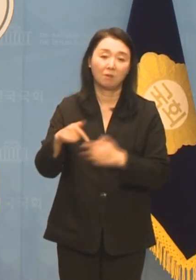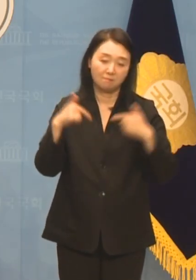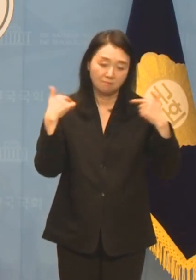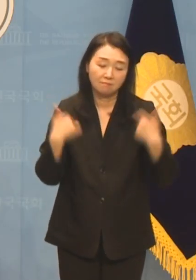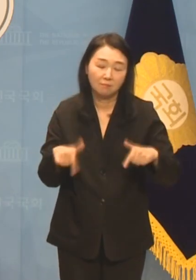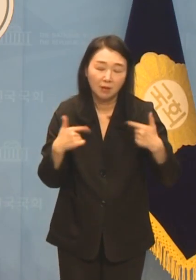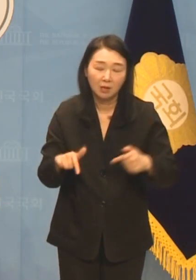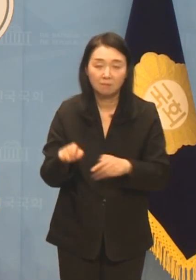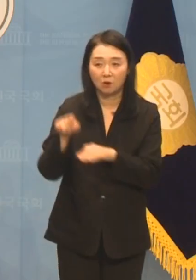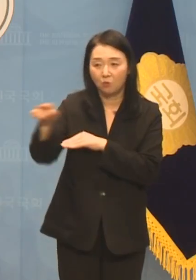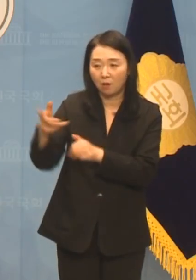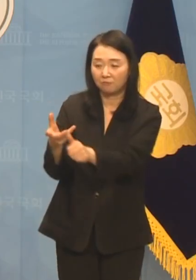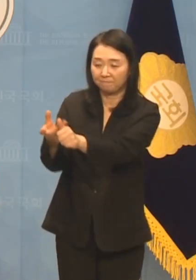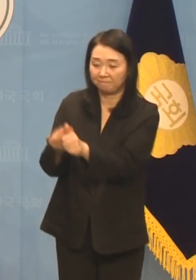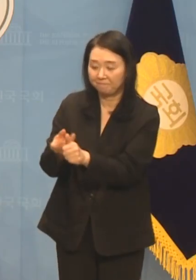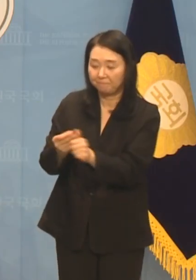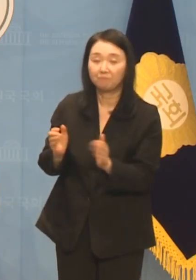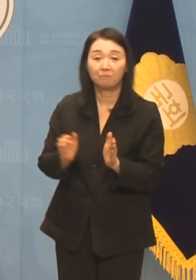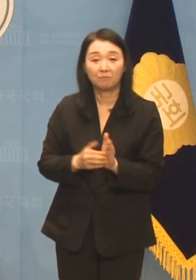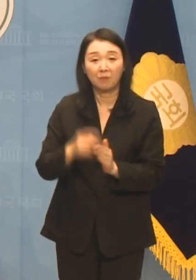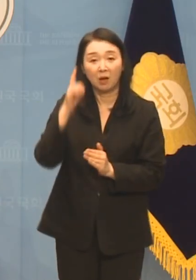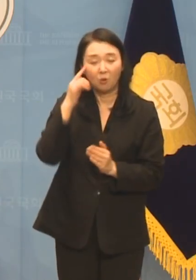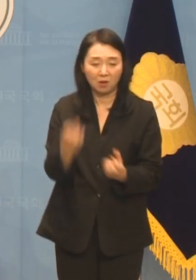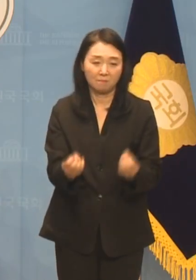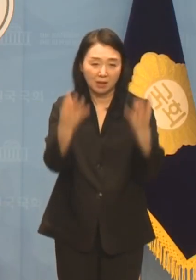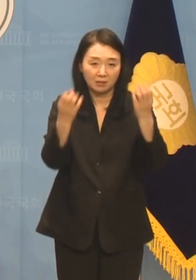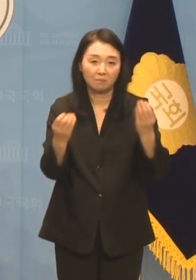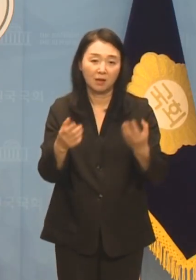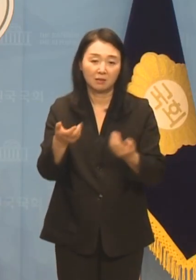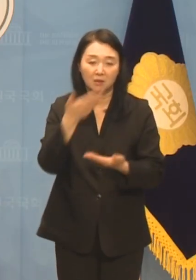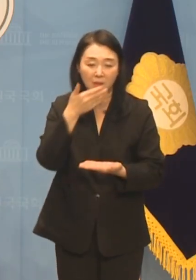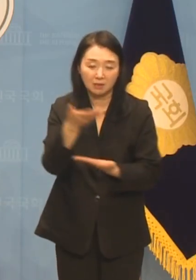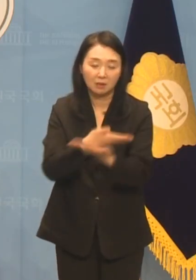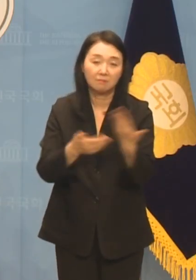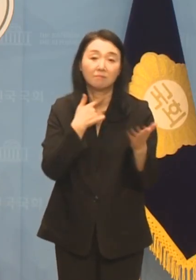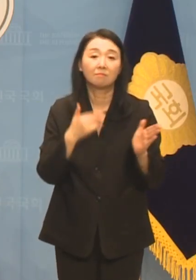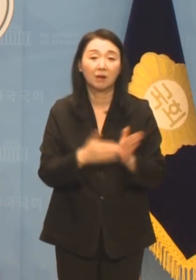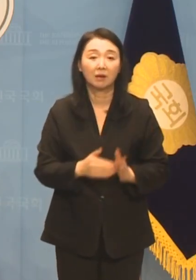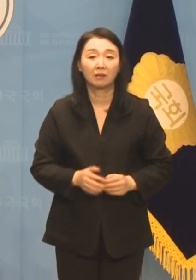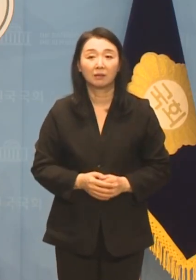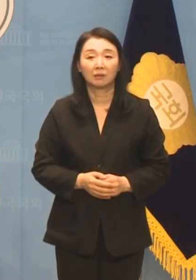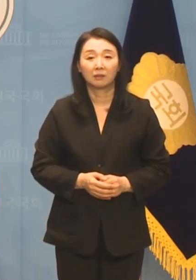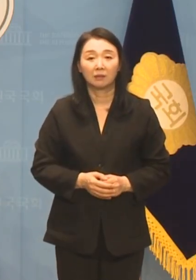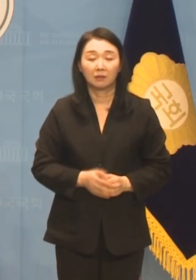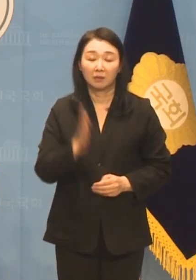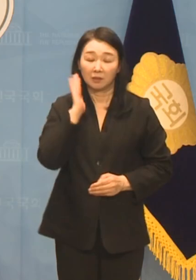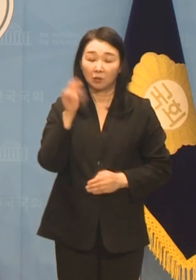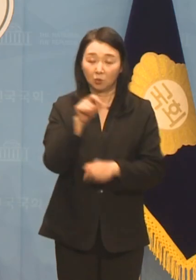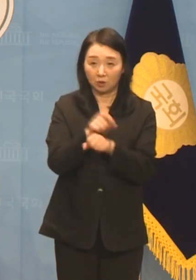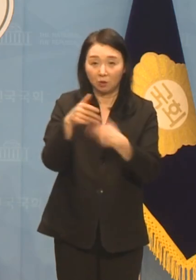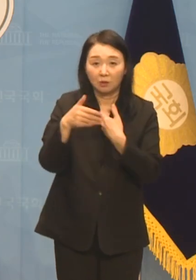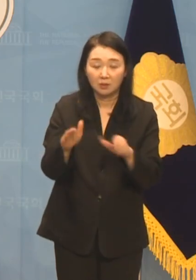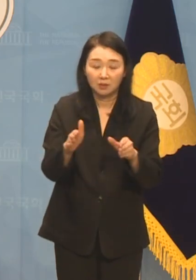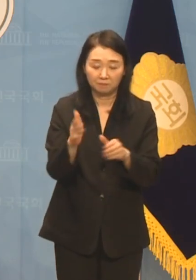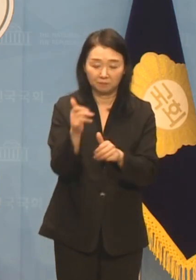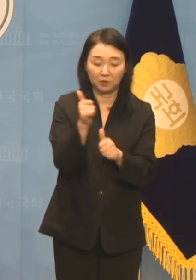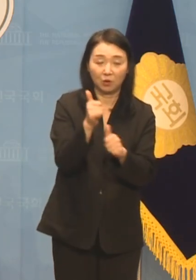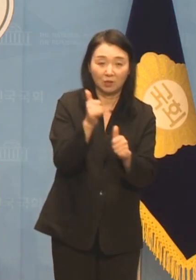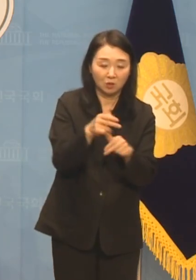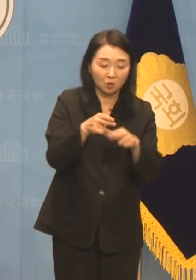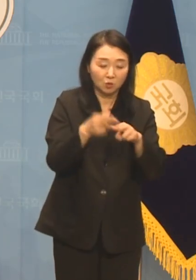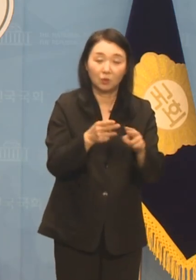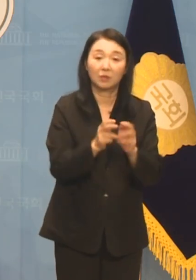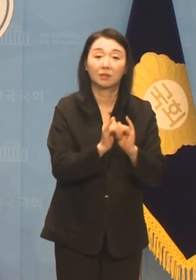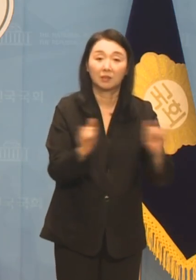날마다 외부 인사를 초청하여 한송 파티와 만찬을 즐겼습니다. 대통령실과 간저 소속